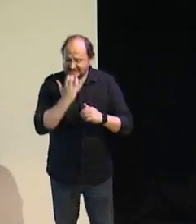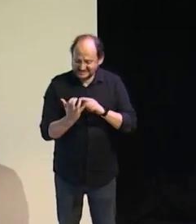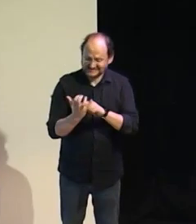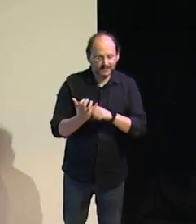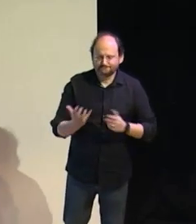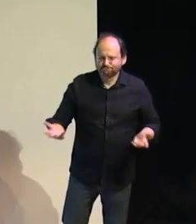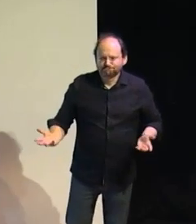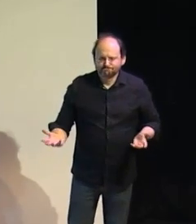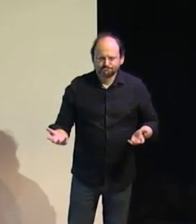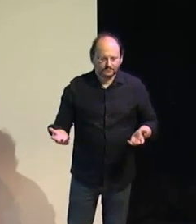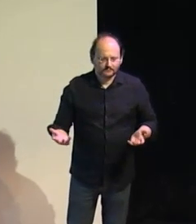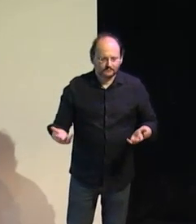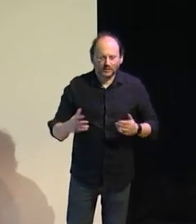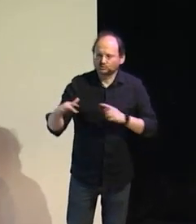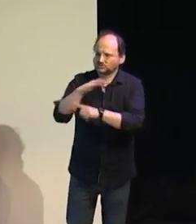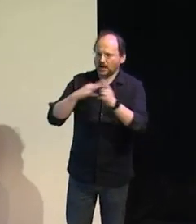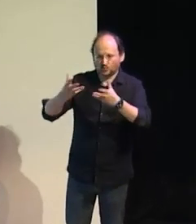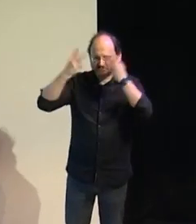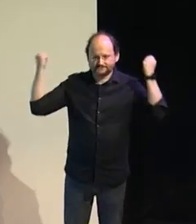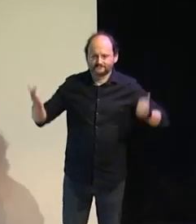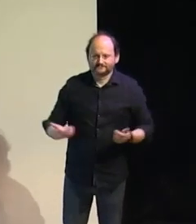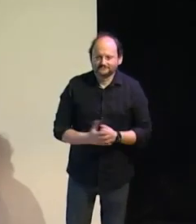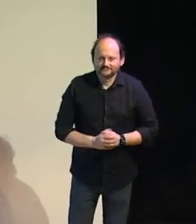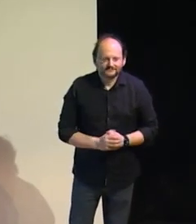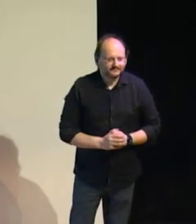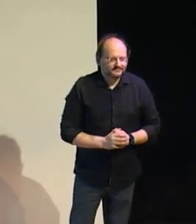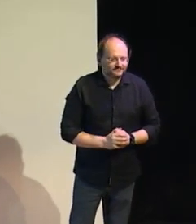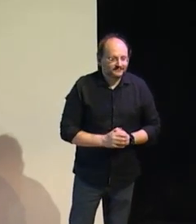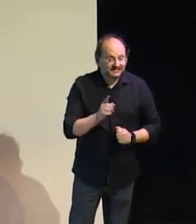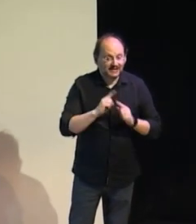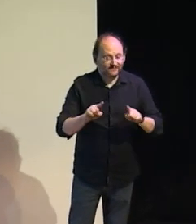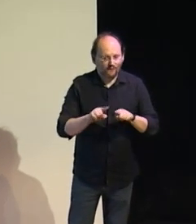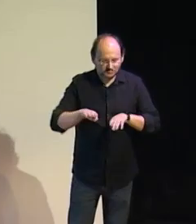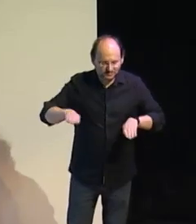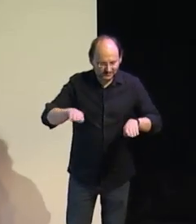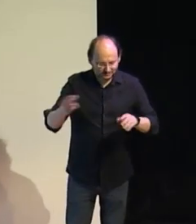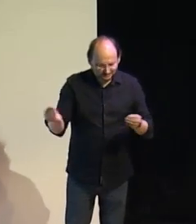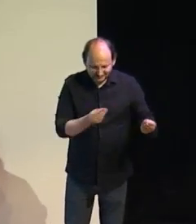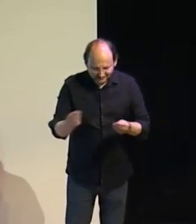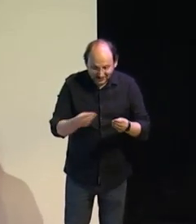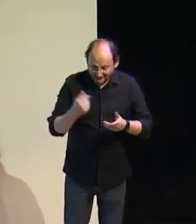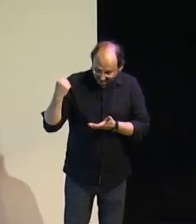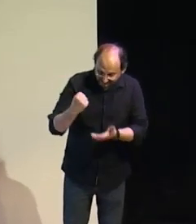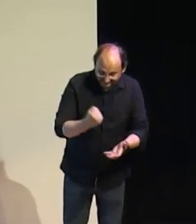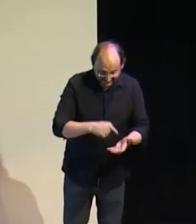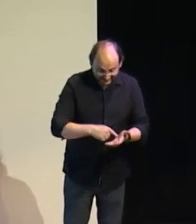allez pouvoir comprendre. Mais le signe triste, il n'est plus compris. La société l'a oublié. Et c'est ça vraiment, comme je vous disais, la différence, où